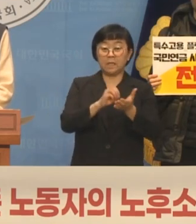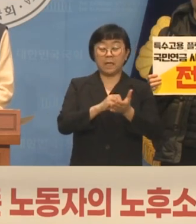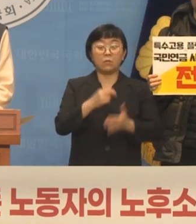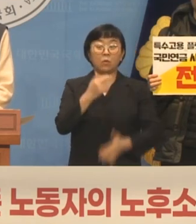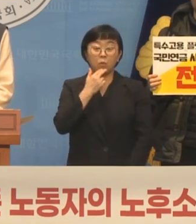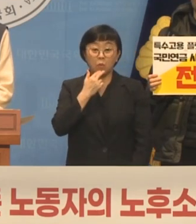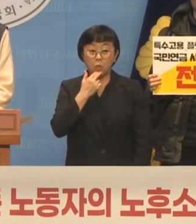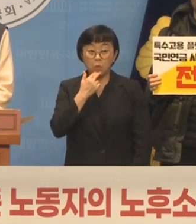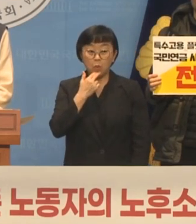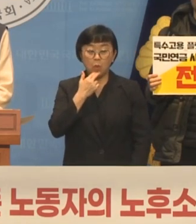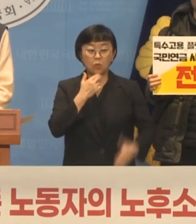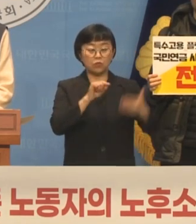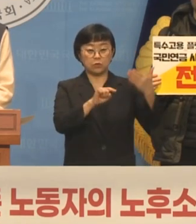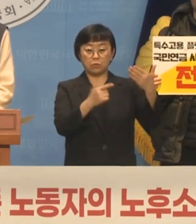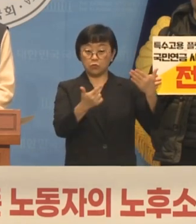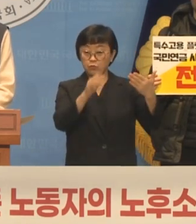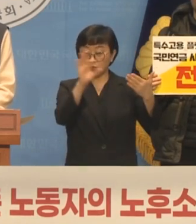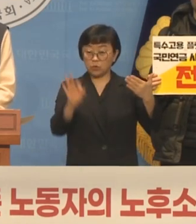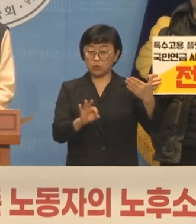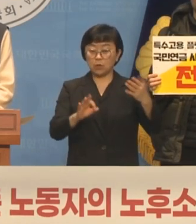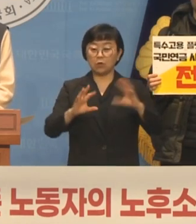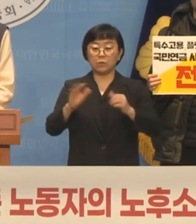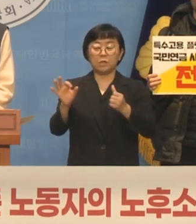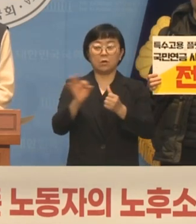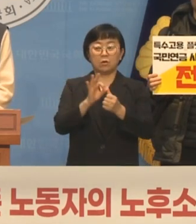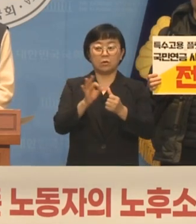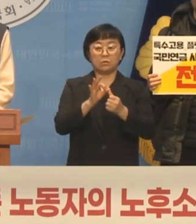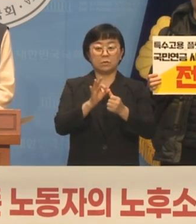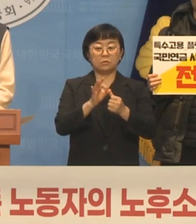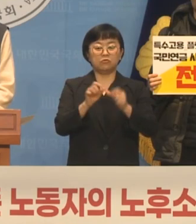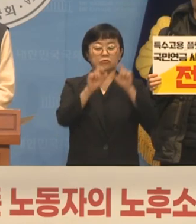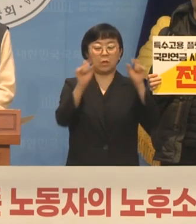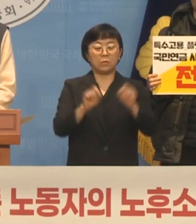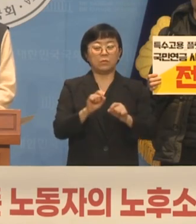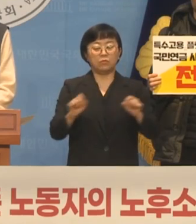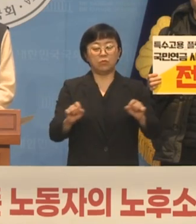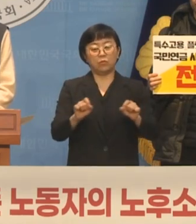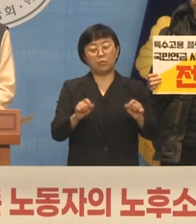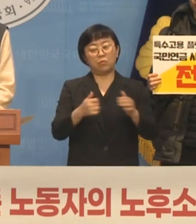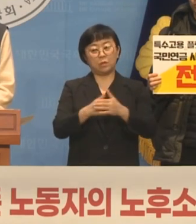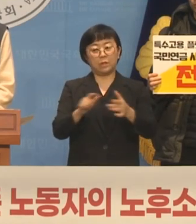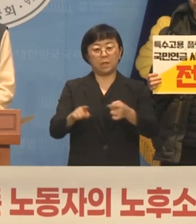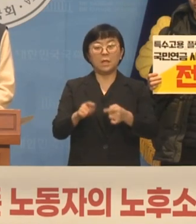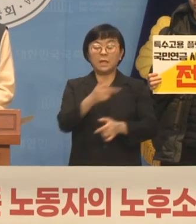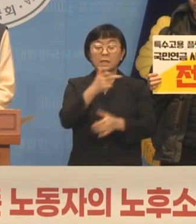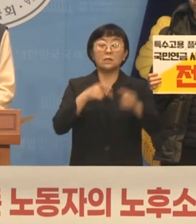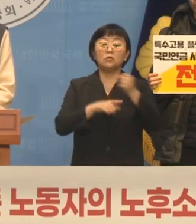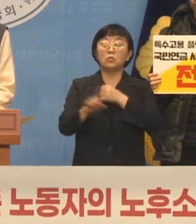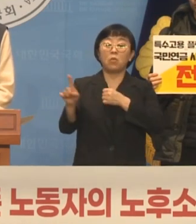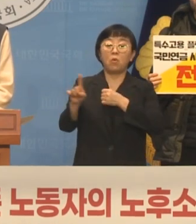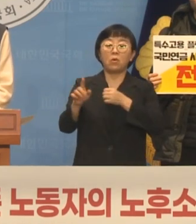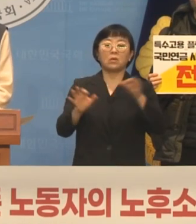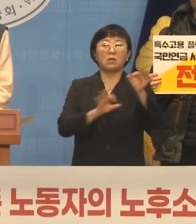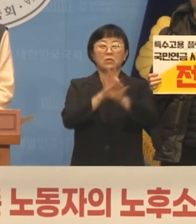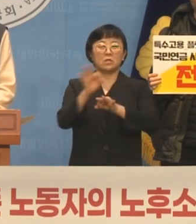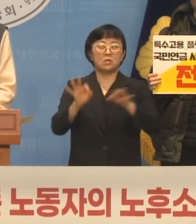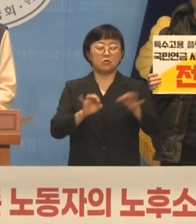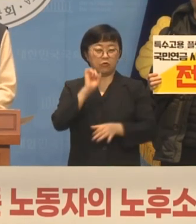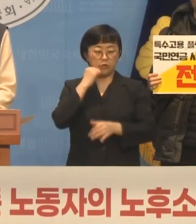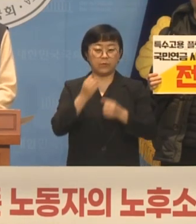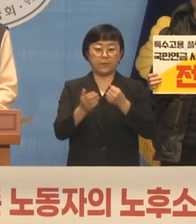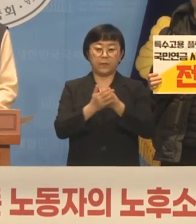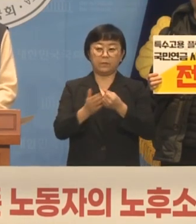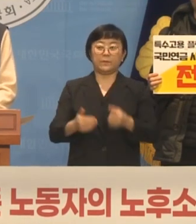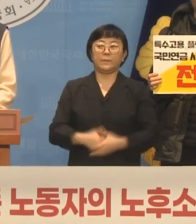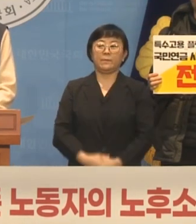않았고 9.6%는 국민연금을 납부 유예하고 있었습니다. 가장 큰 이유는 경제적 어려움에